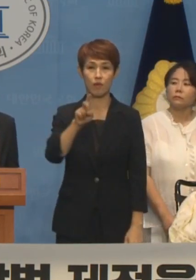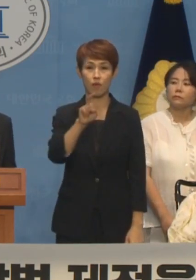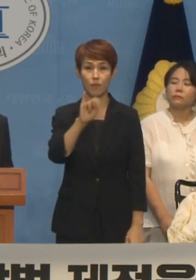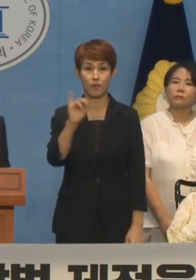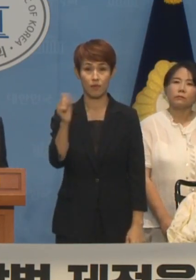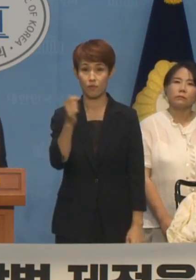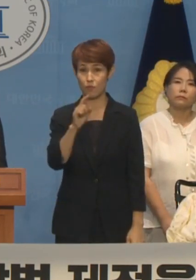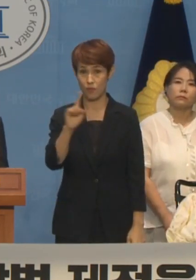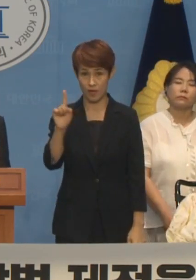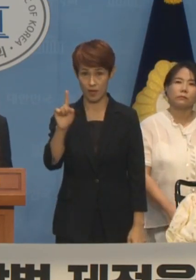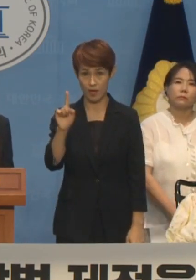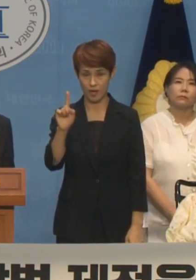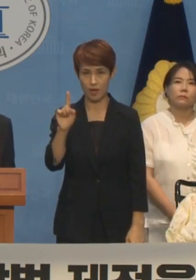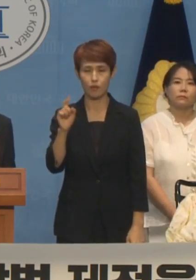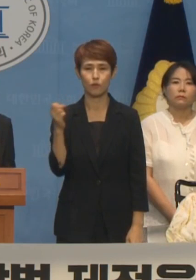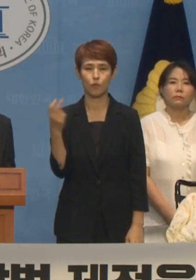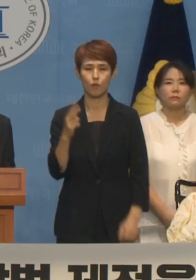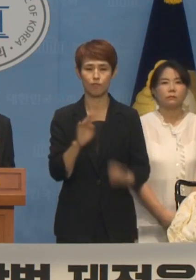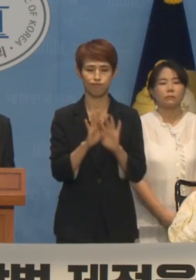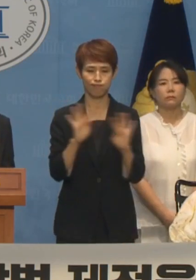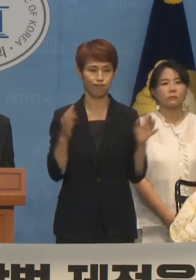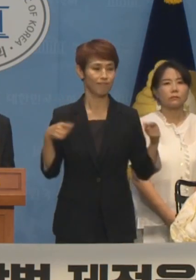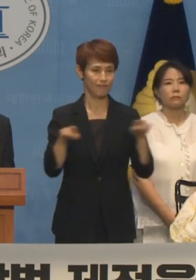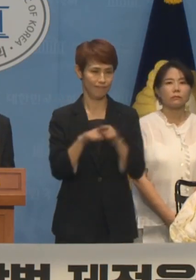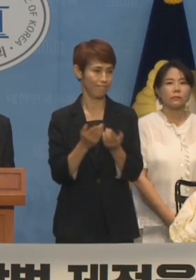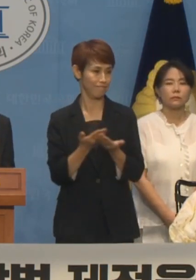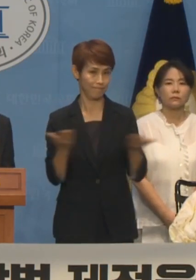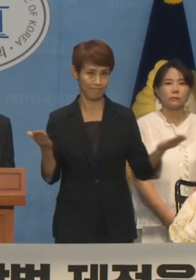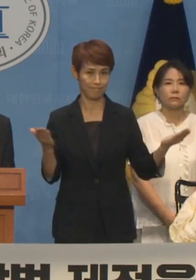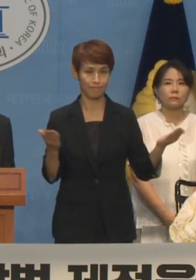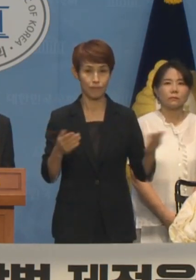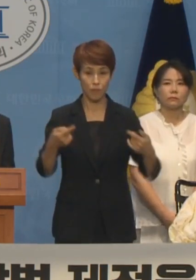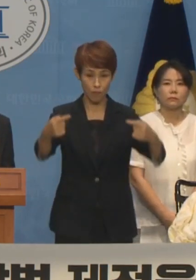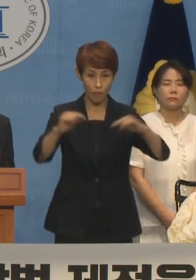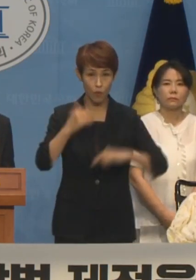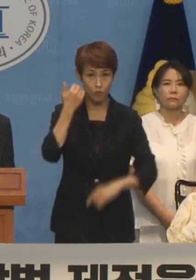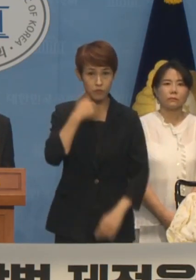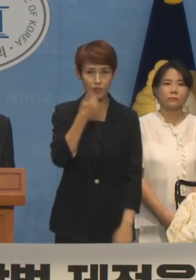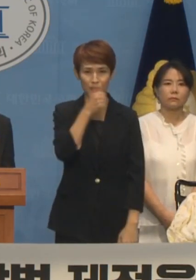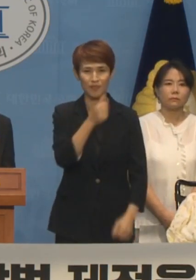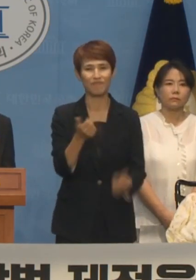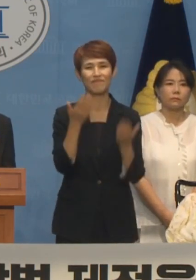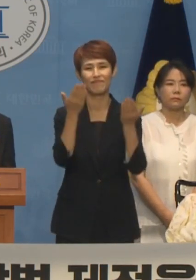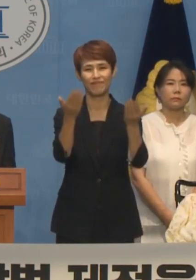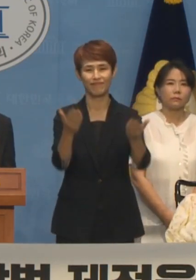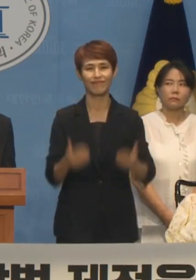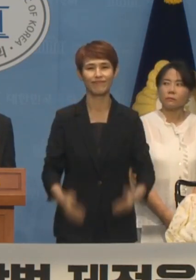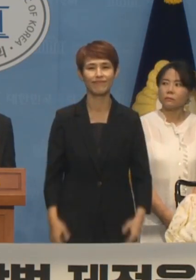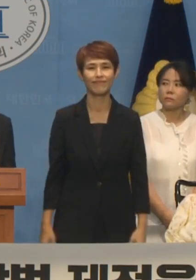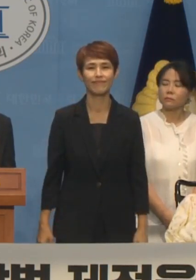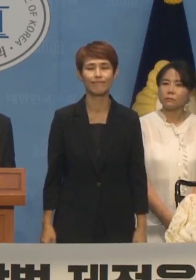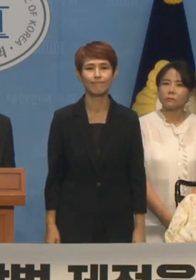지금 여러 장애계에서 함께하고 계신데요. 오신 분들 먼저 소개를 하고 기자회견 시작하도록 하겠습니다.